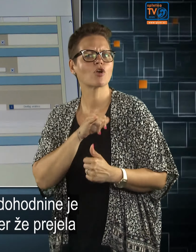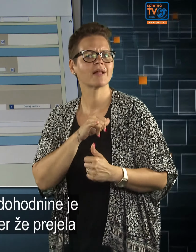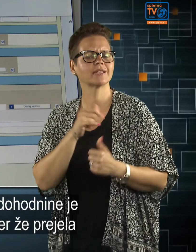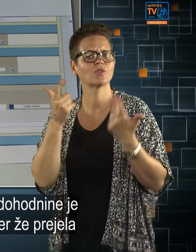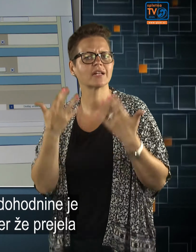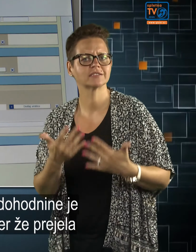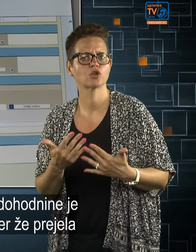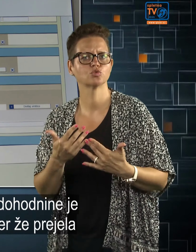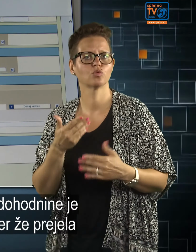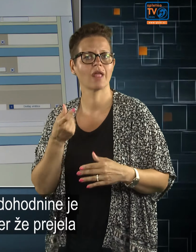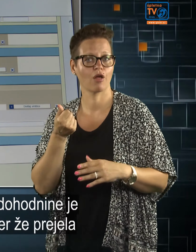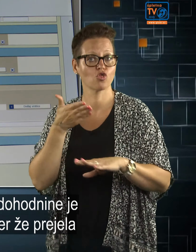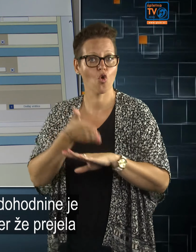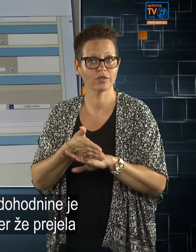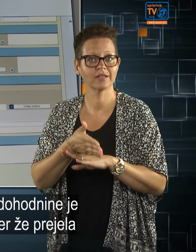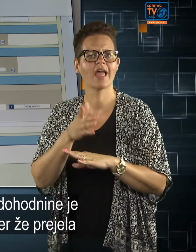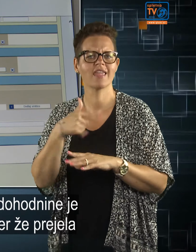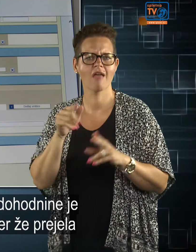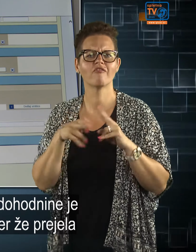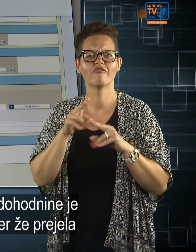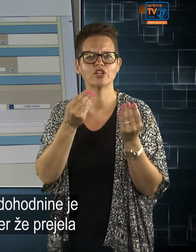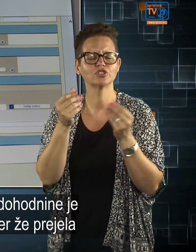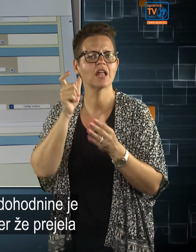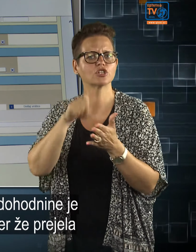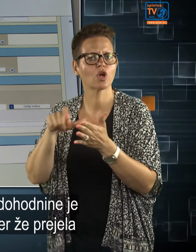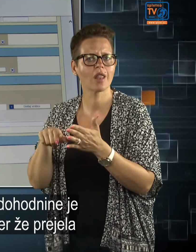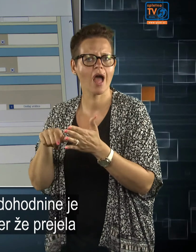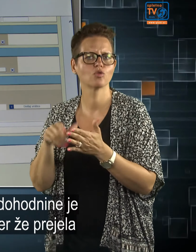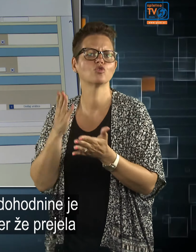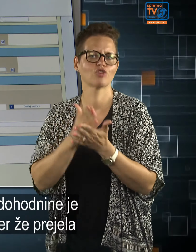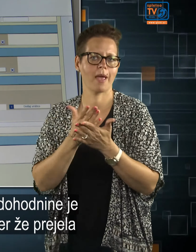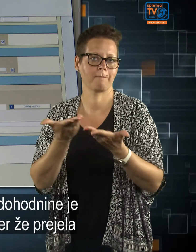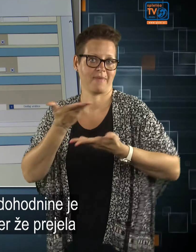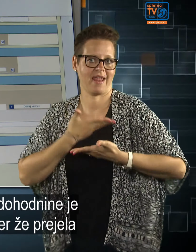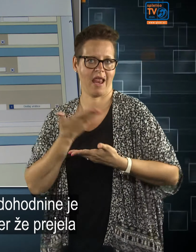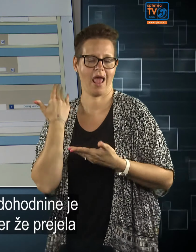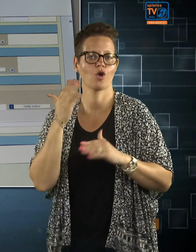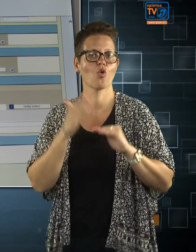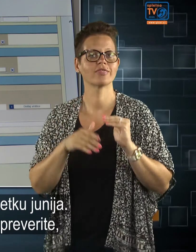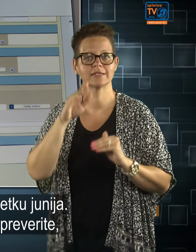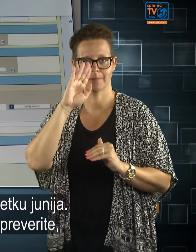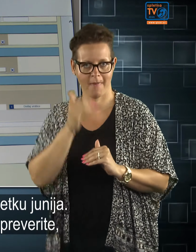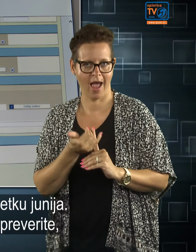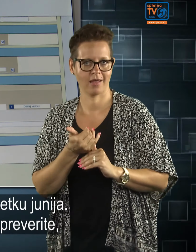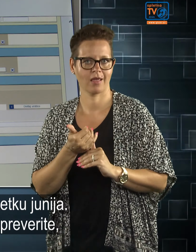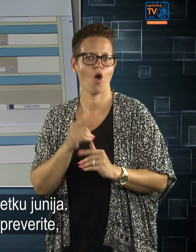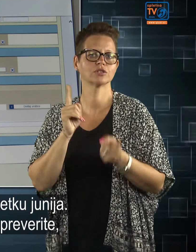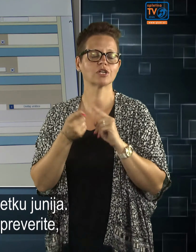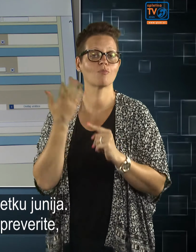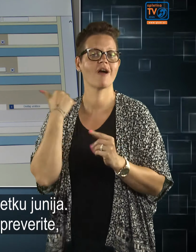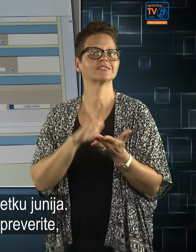Informativne izračune dohodnine je večina državljanov sicer že prejela konec maja oziroma v začetku